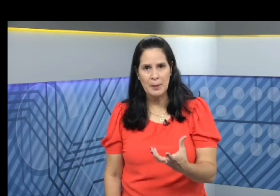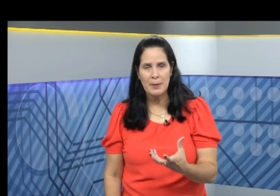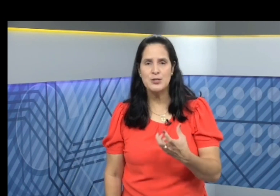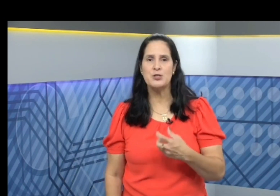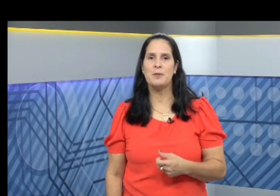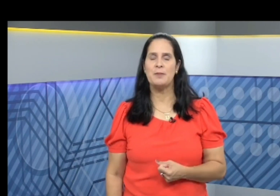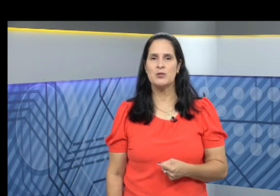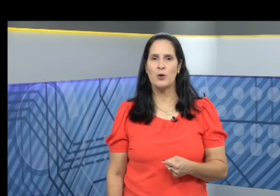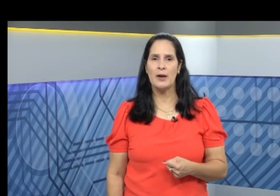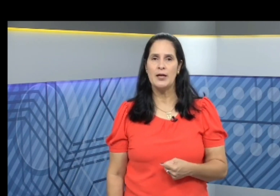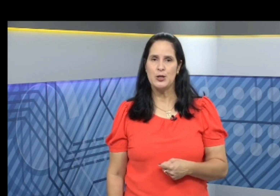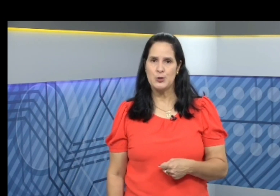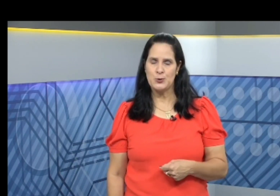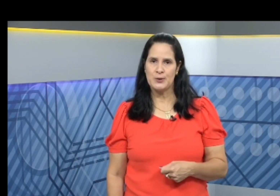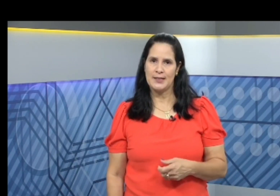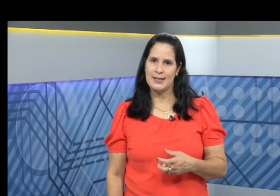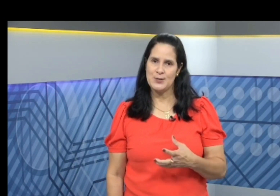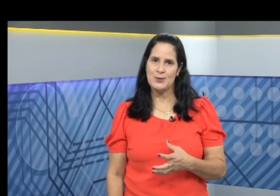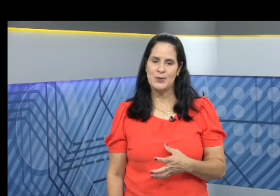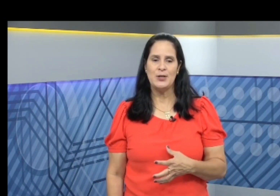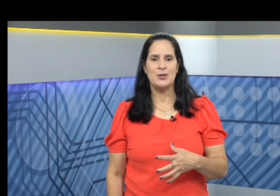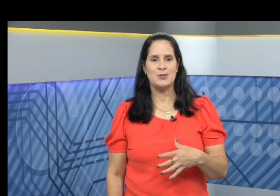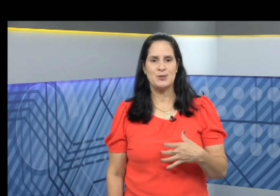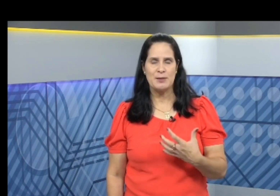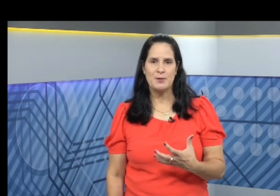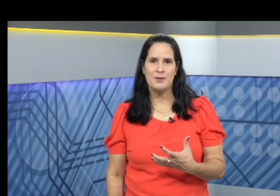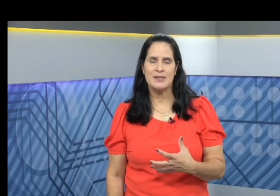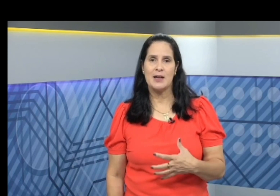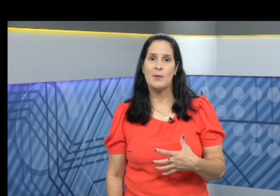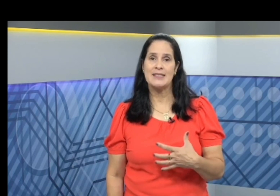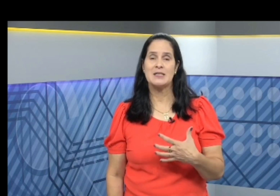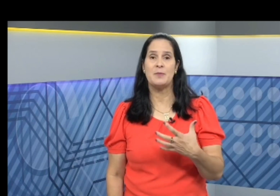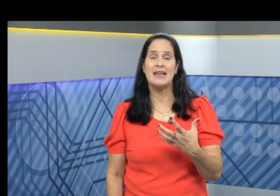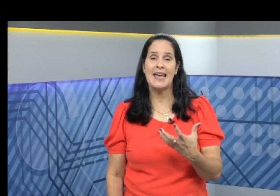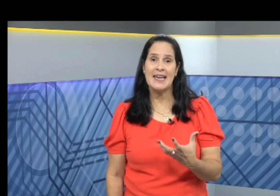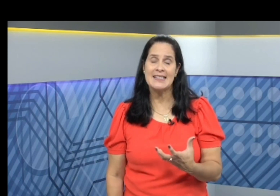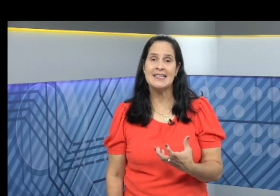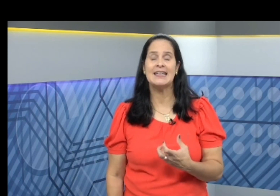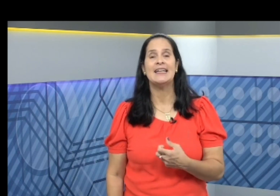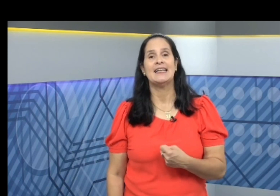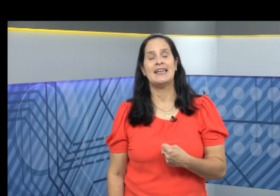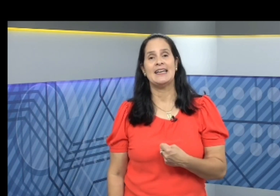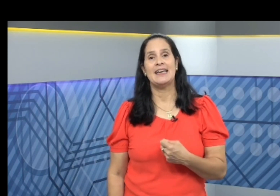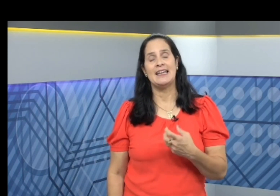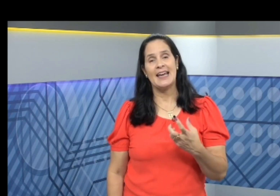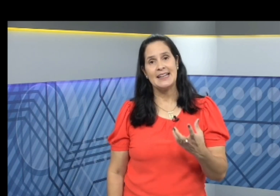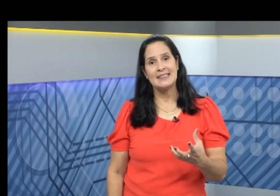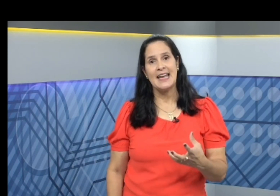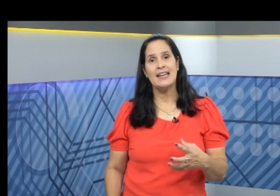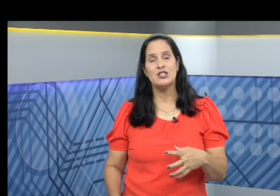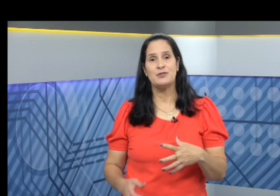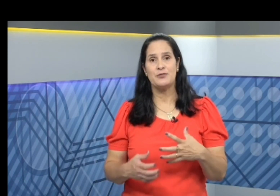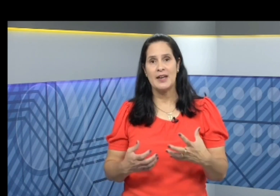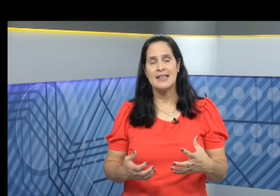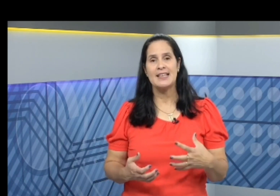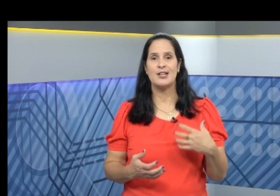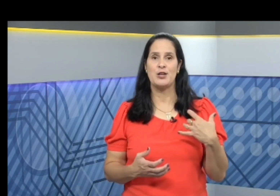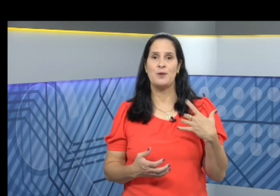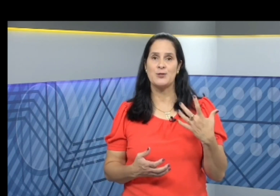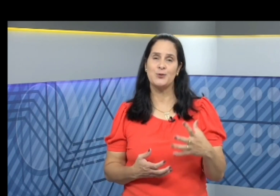propriamente de uma pessoa surda. Isso nós trouxemos para você com essa experiência que ela tem de vivência. Ela já é uma surda que